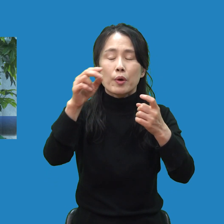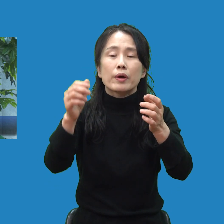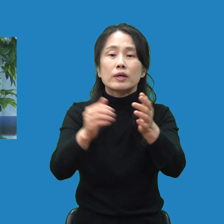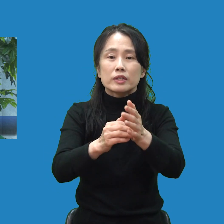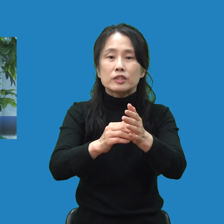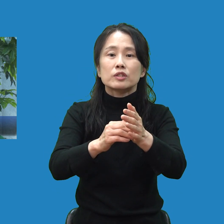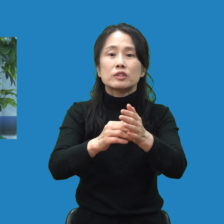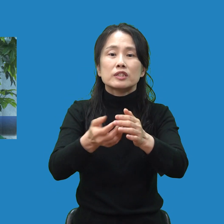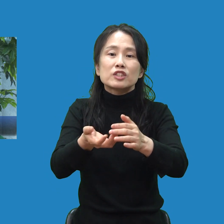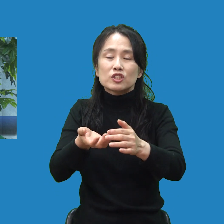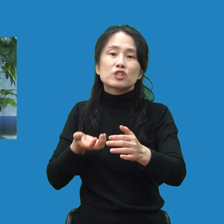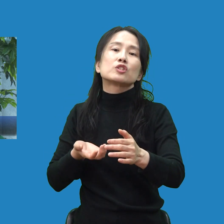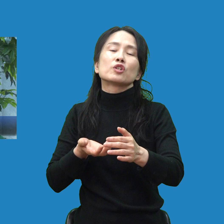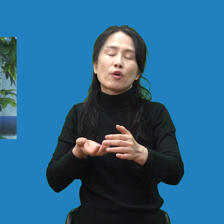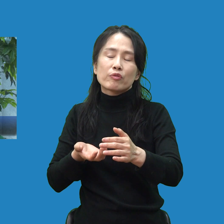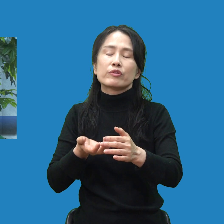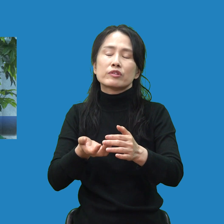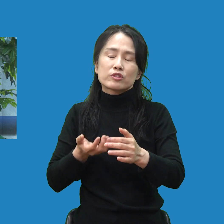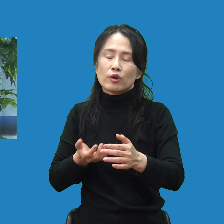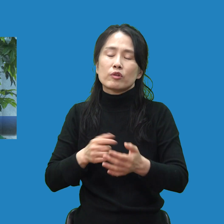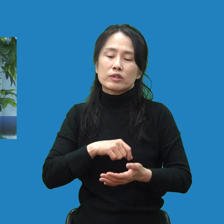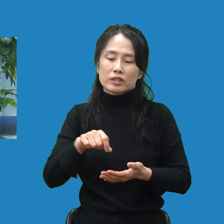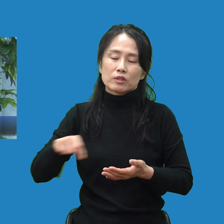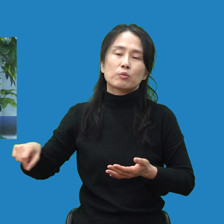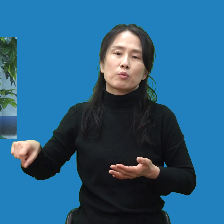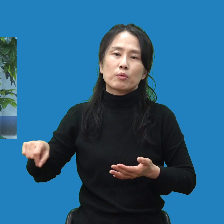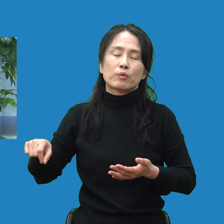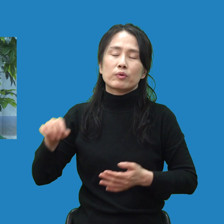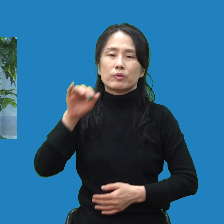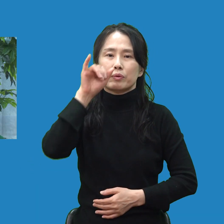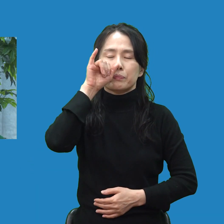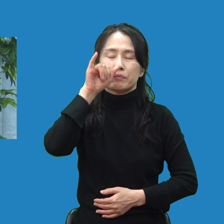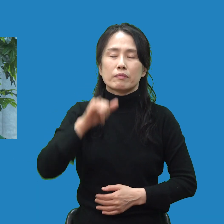바로 그 사건 바로 앞에 배치를 하고 있어요.